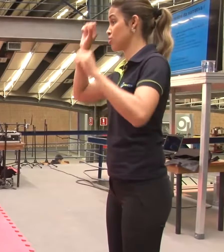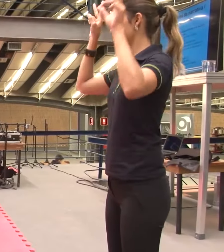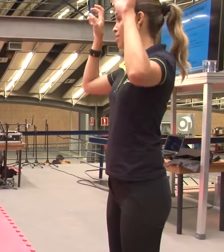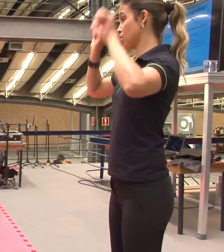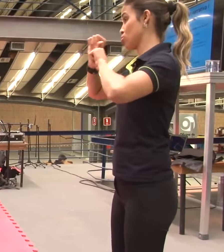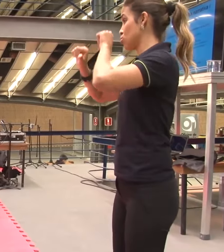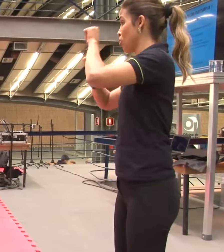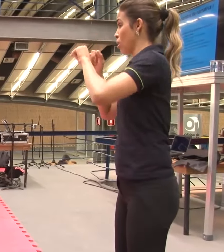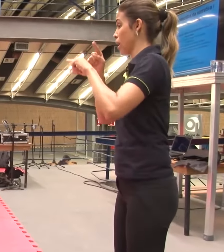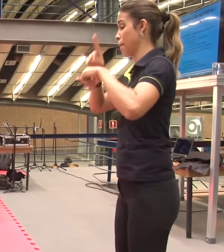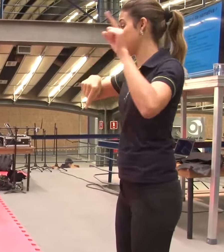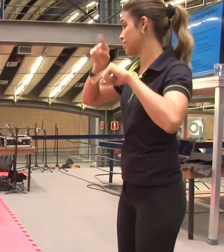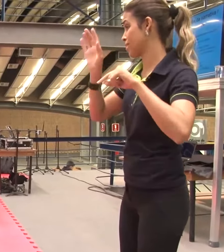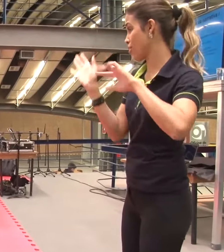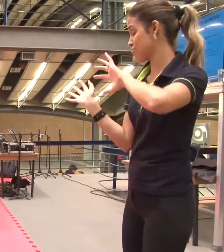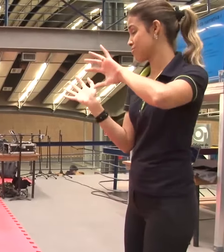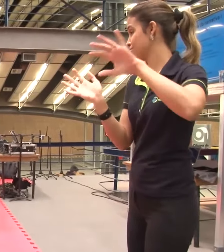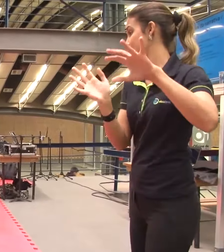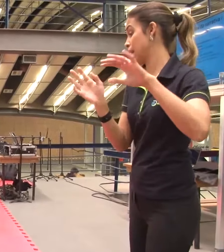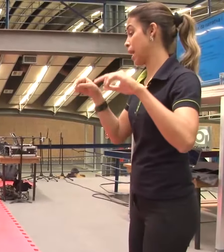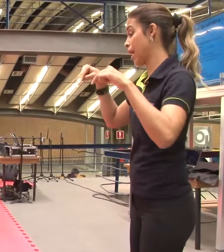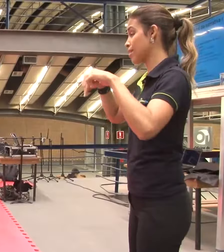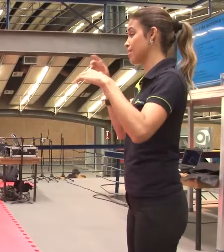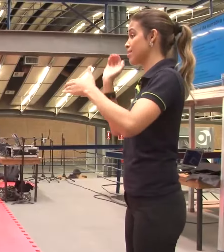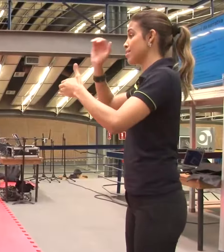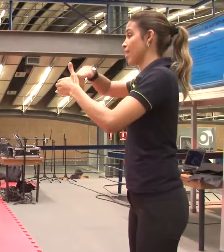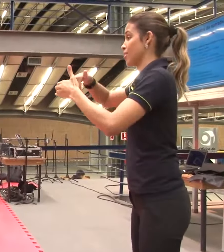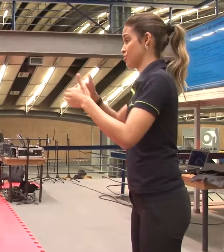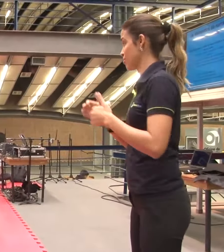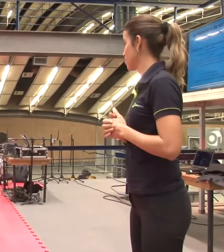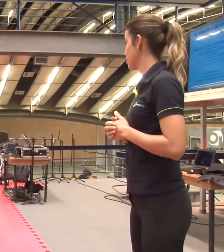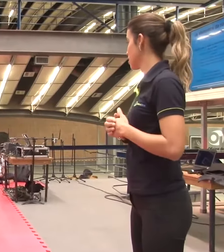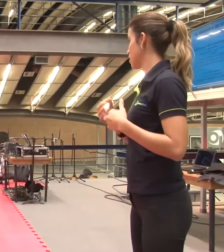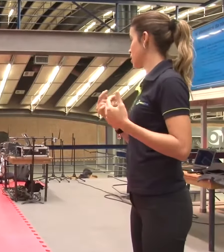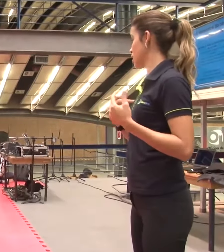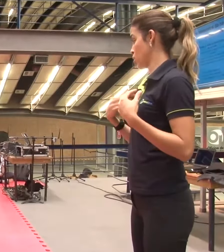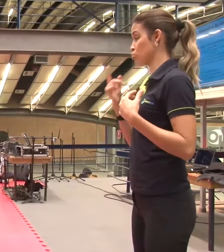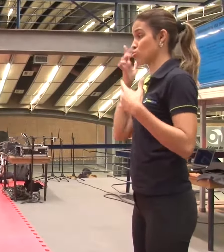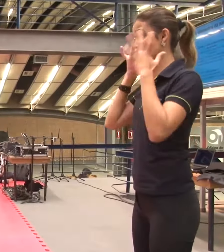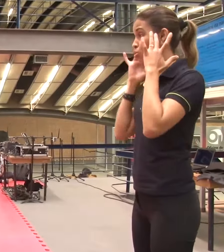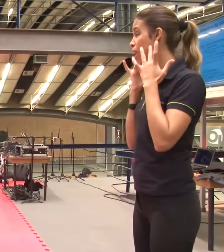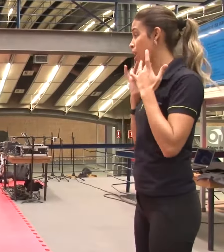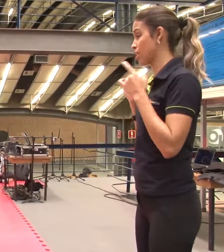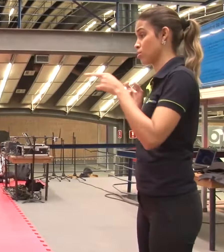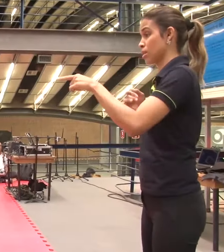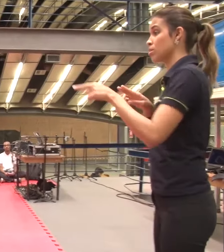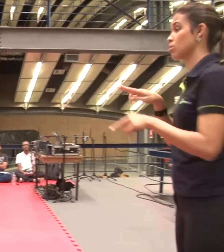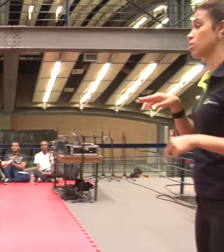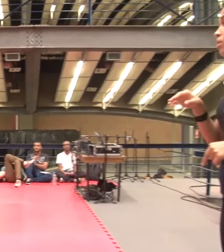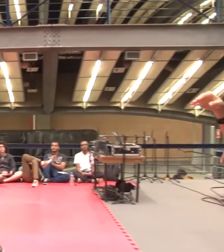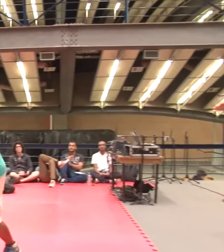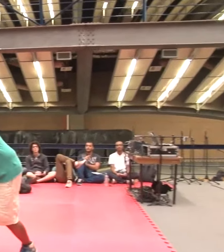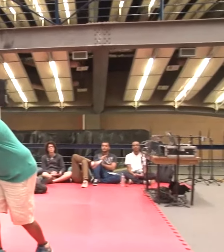material para algo mais interno. Não é? Aqui, eu estou pingando. Ele, qual é o seu nome?